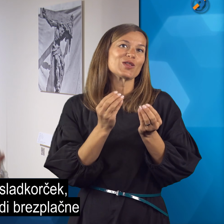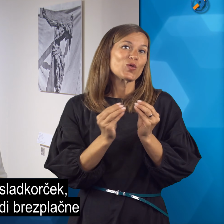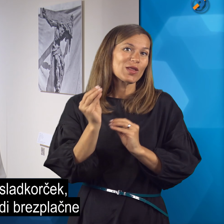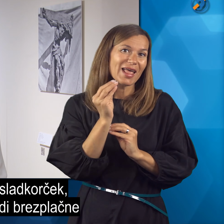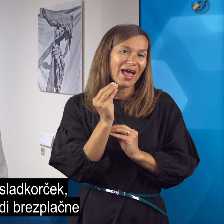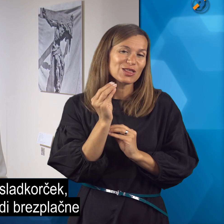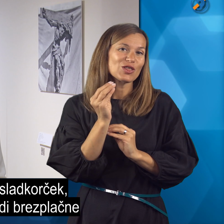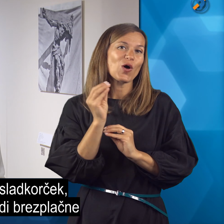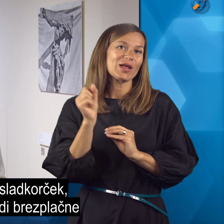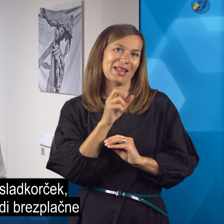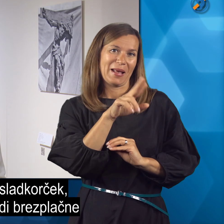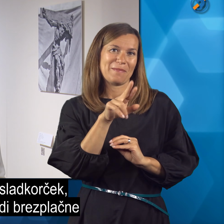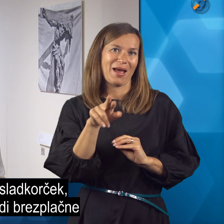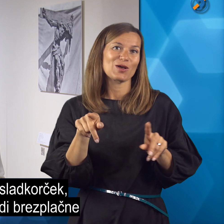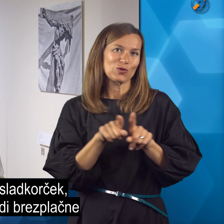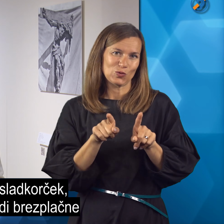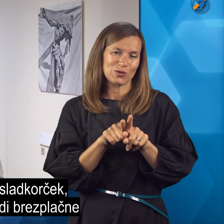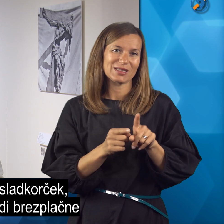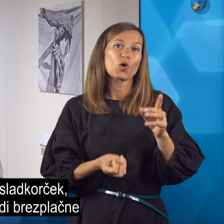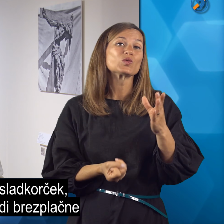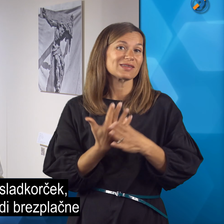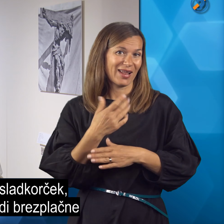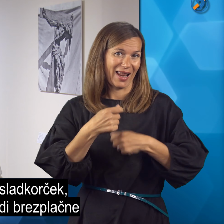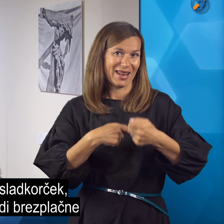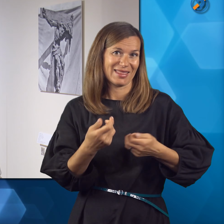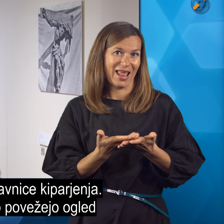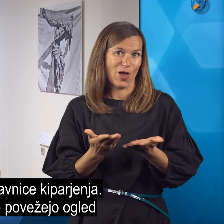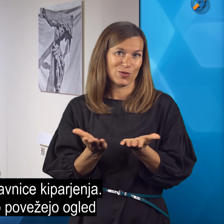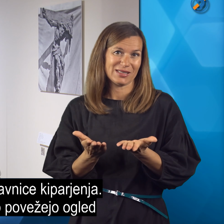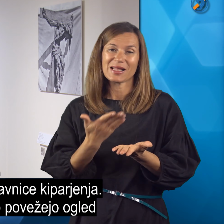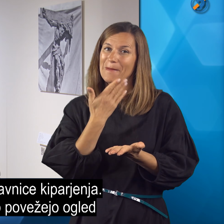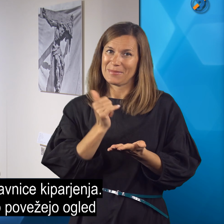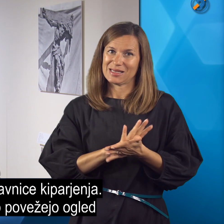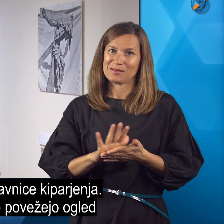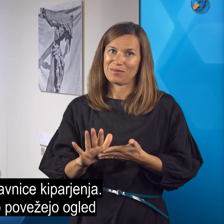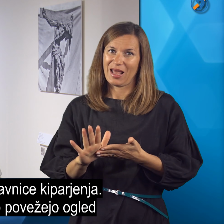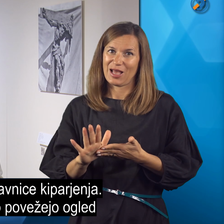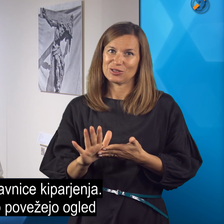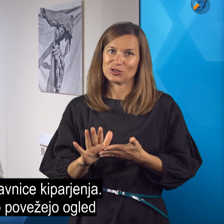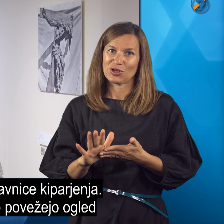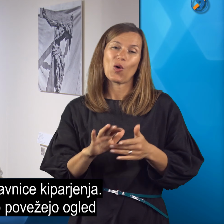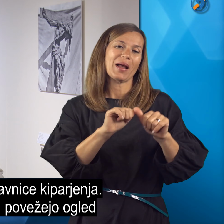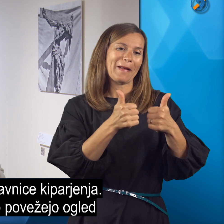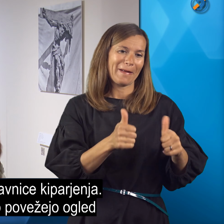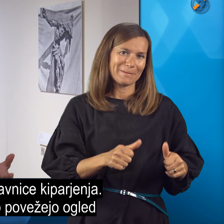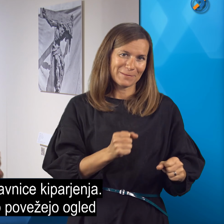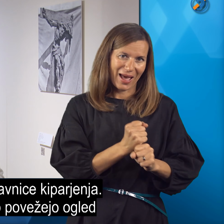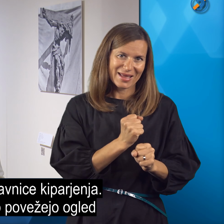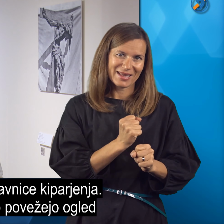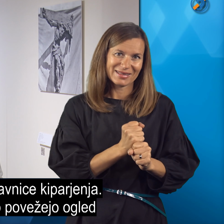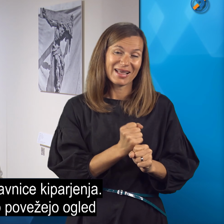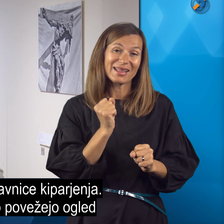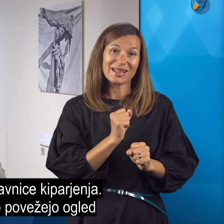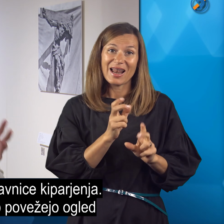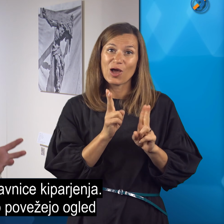sladkorček, cukrček, da imajo tudi ustvarjalne delavnice brezplačne, in sicer kiparjenje,